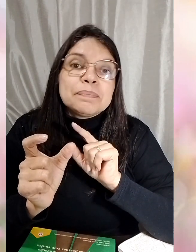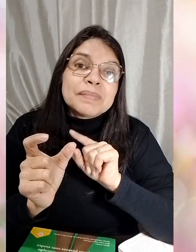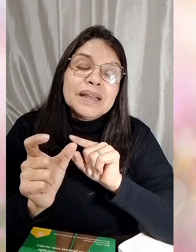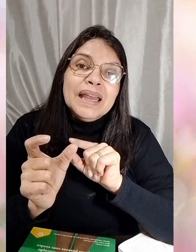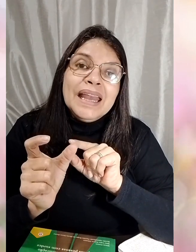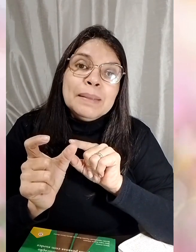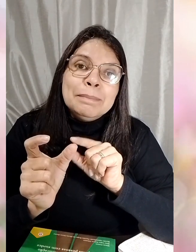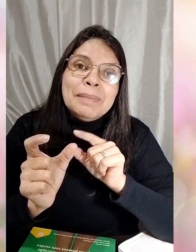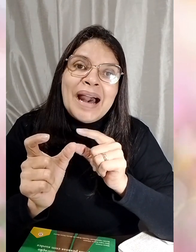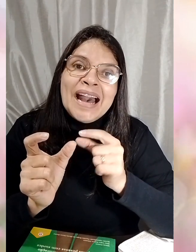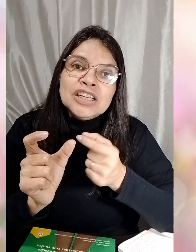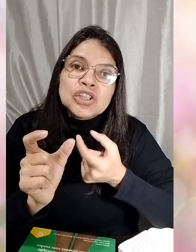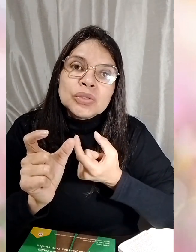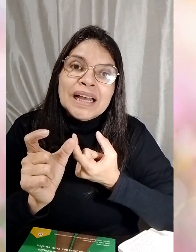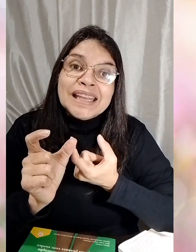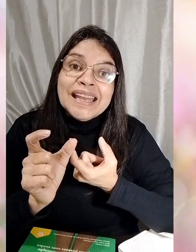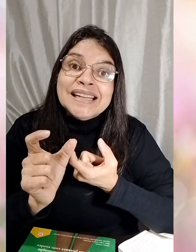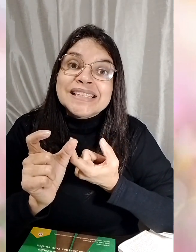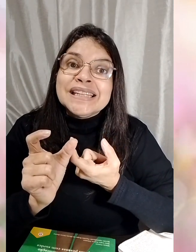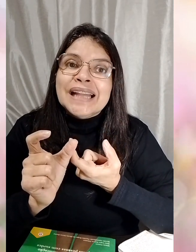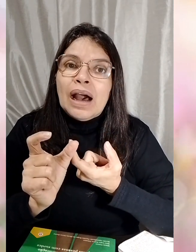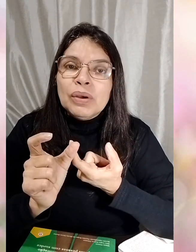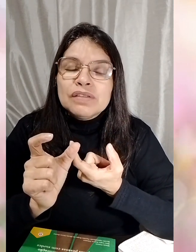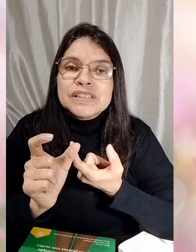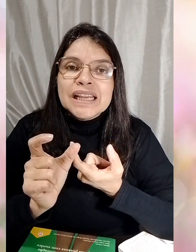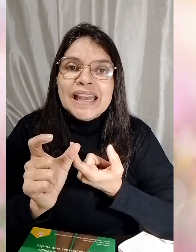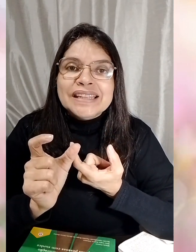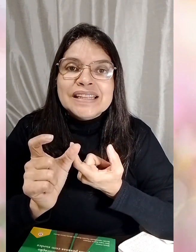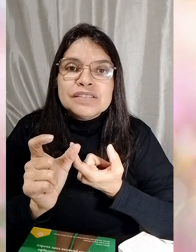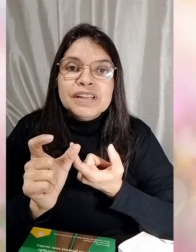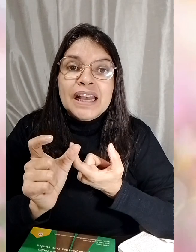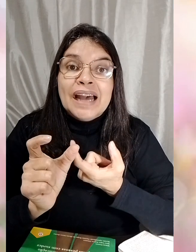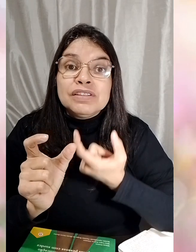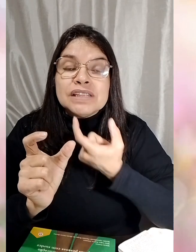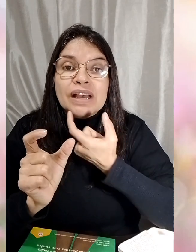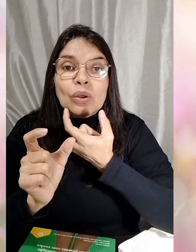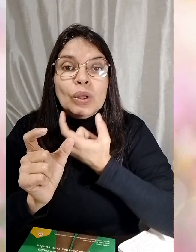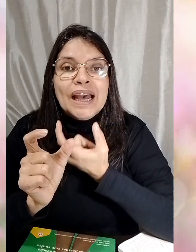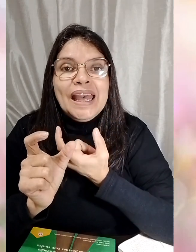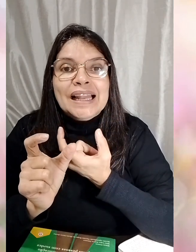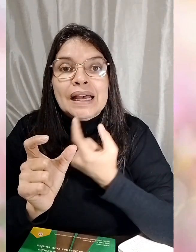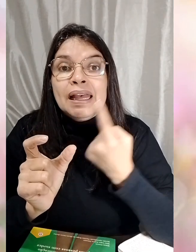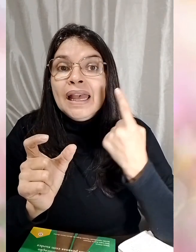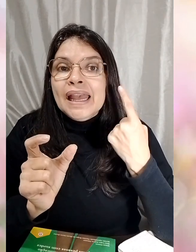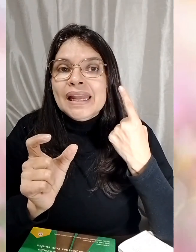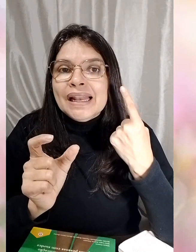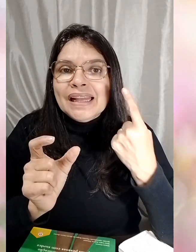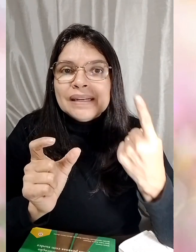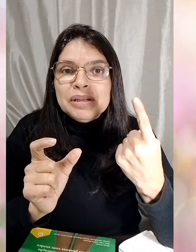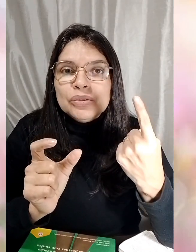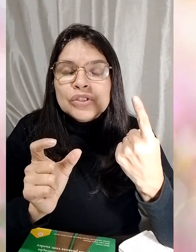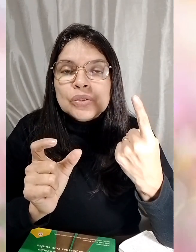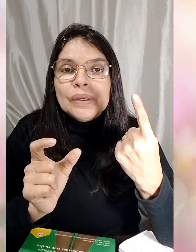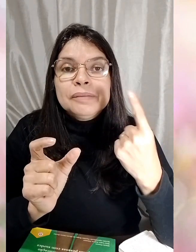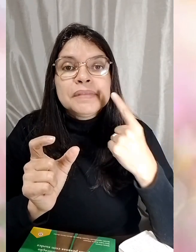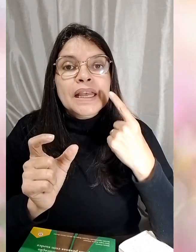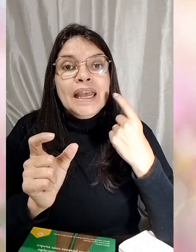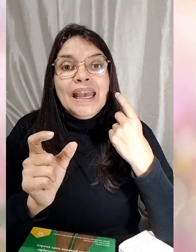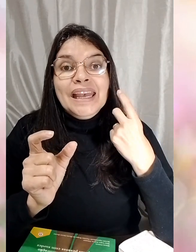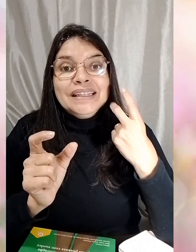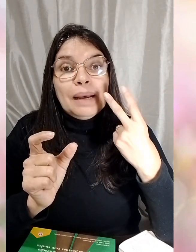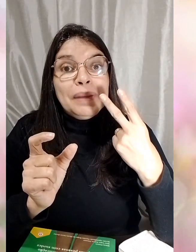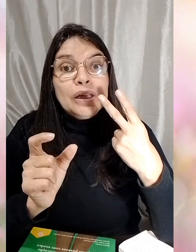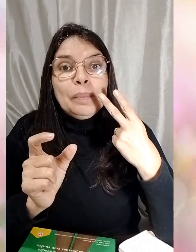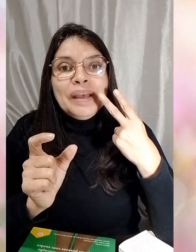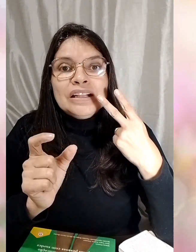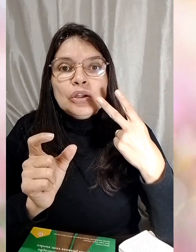né? Embaixo daquele sinal que você quer intensificar, e você vai colocar ela em letra minúscula,